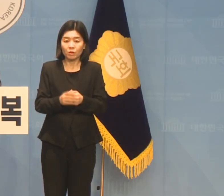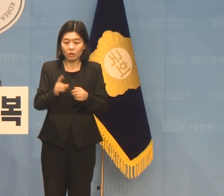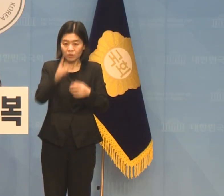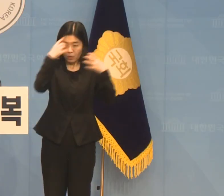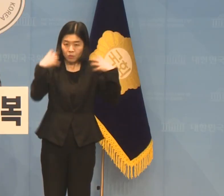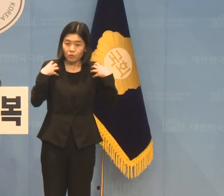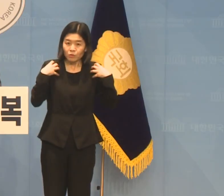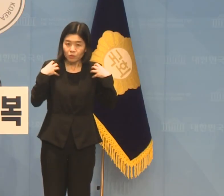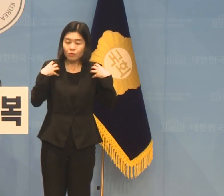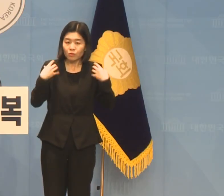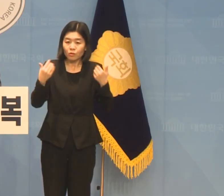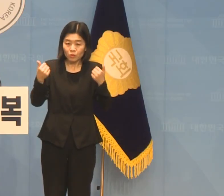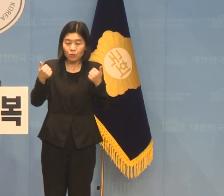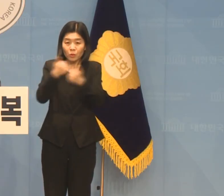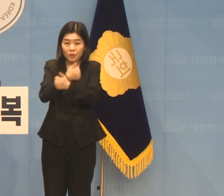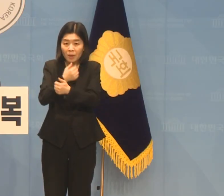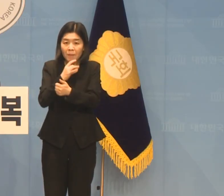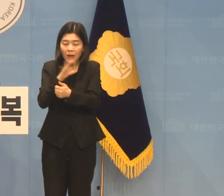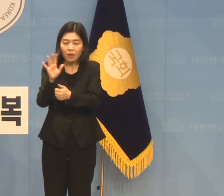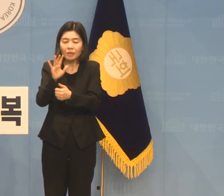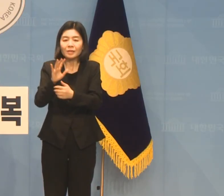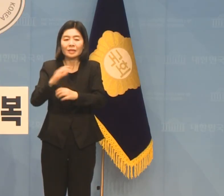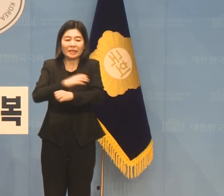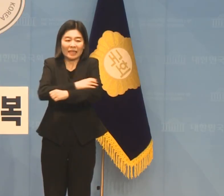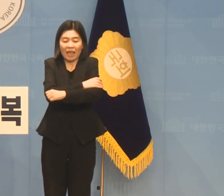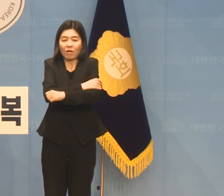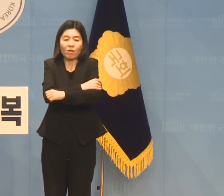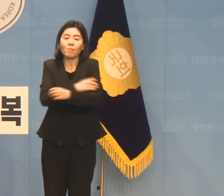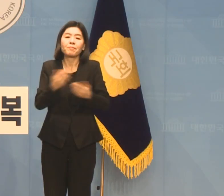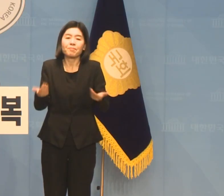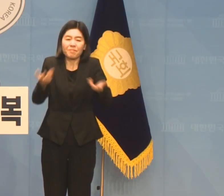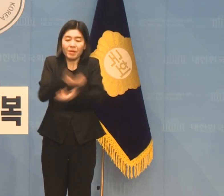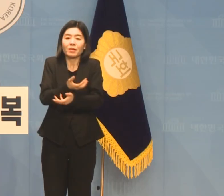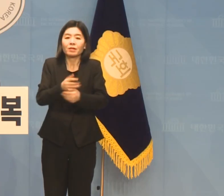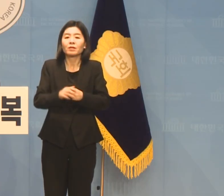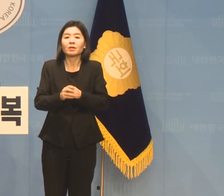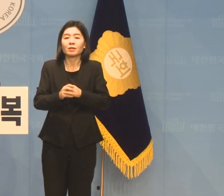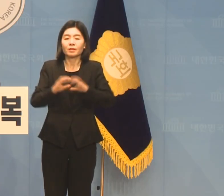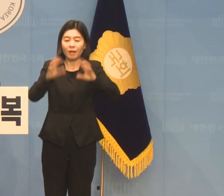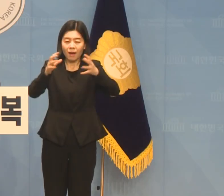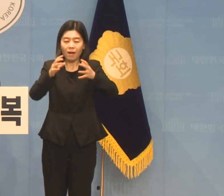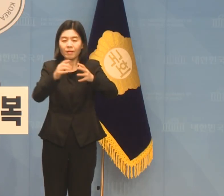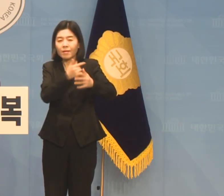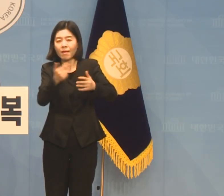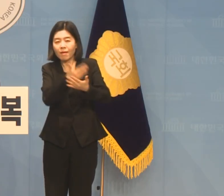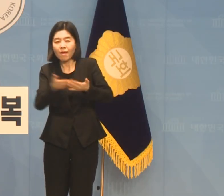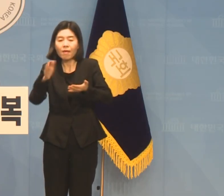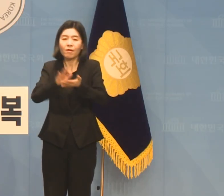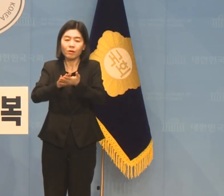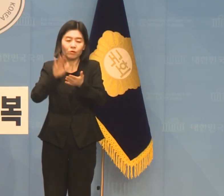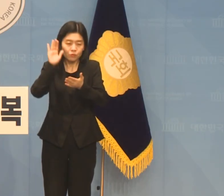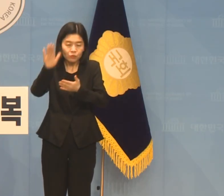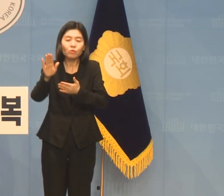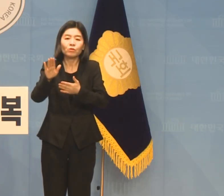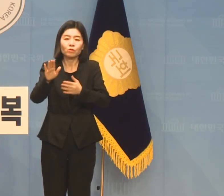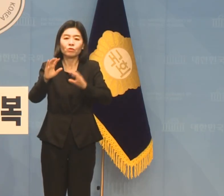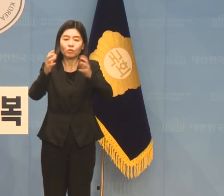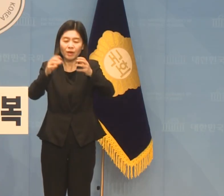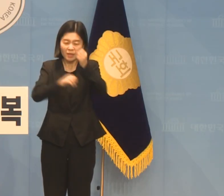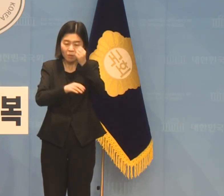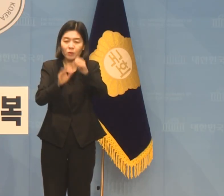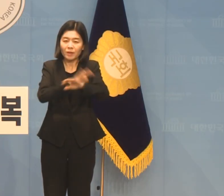세력 교체로 국가 대개혁을 통해 다음 세대의 정상적인 국가 기반을 이양해야 합니다.